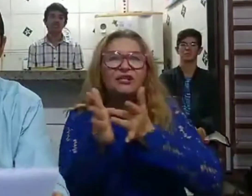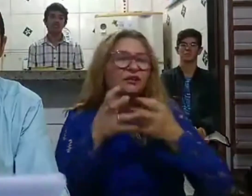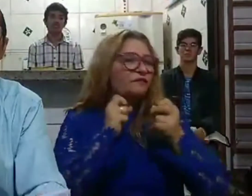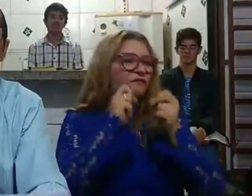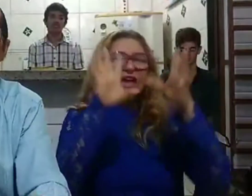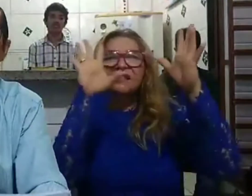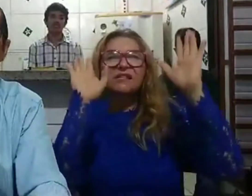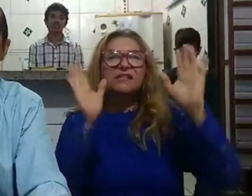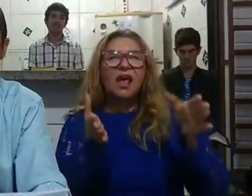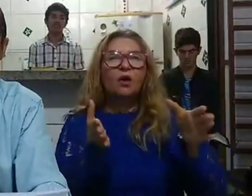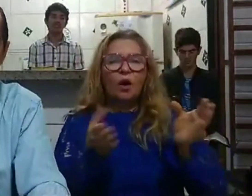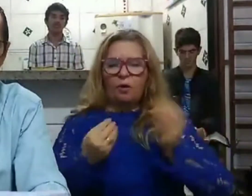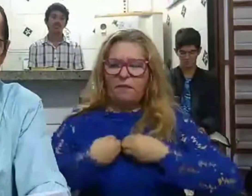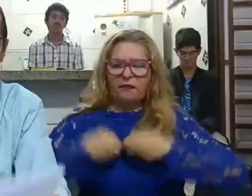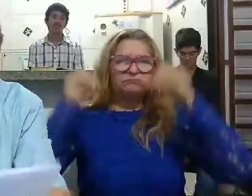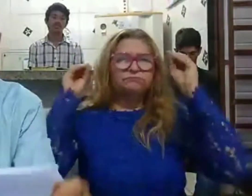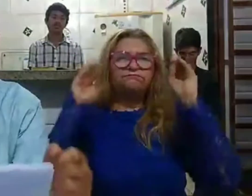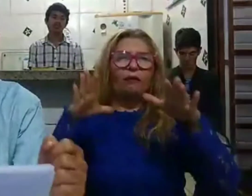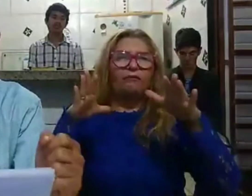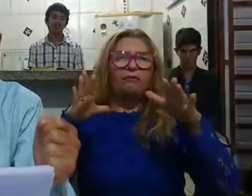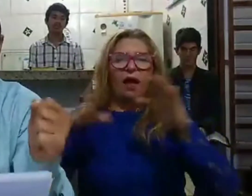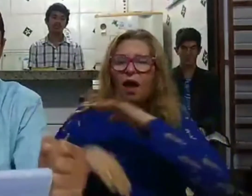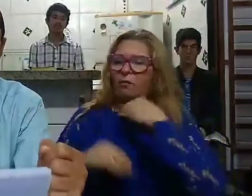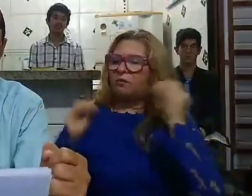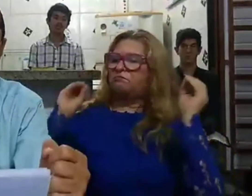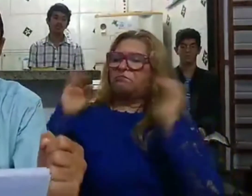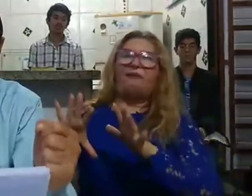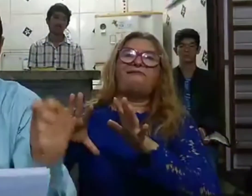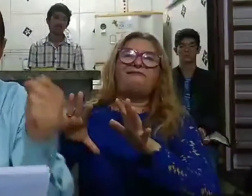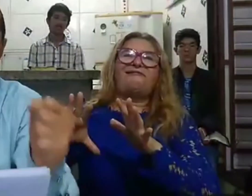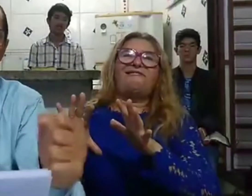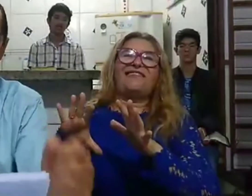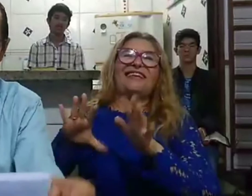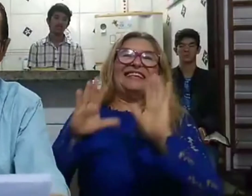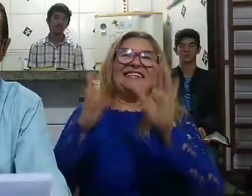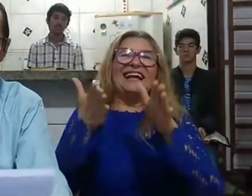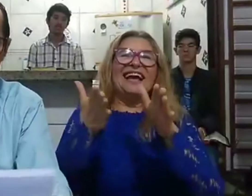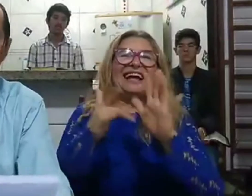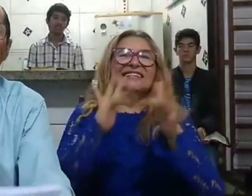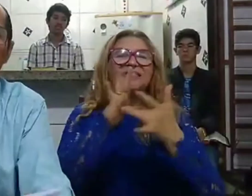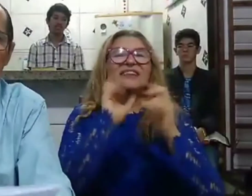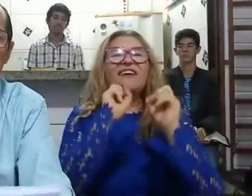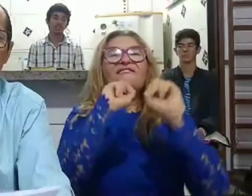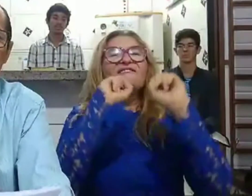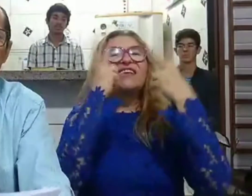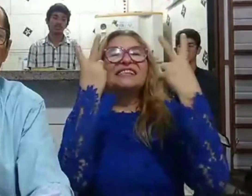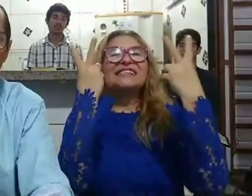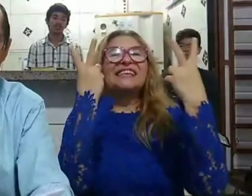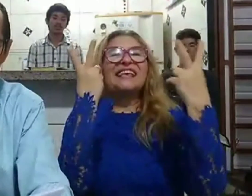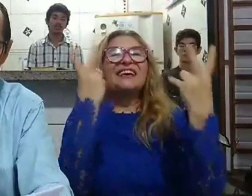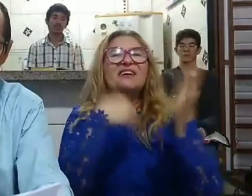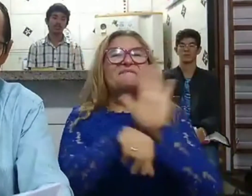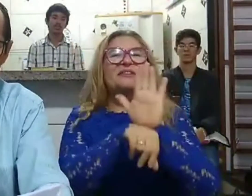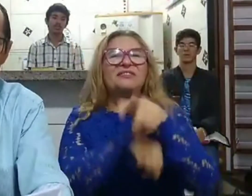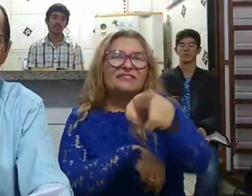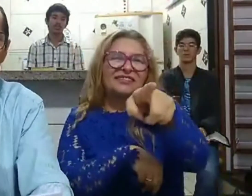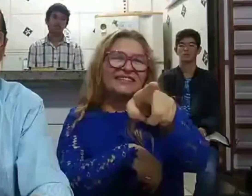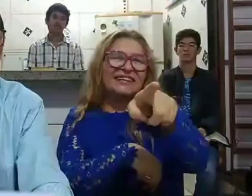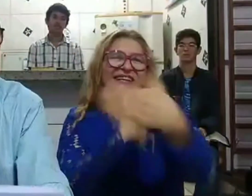que Jesus venceu o sepulcro, que Jesus venceu a morte pelo pecador, por mim e por